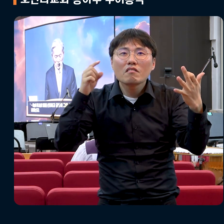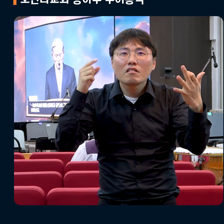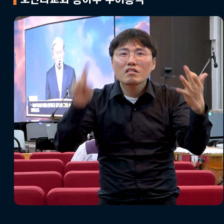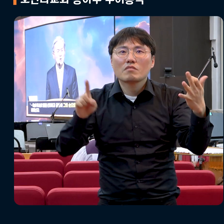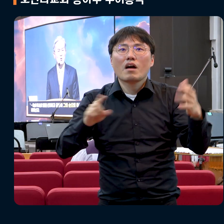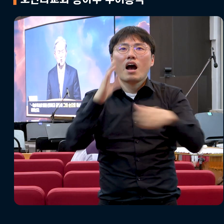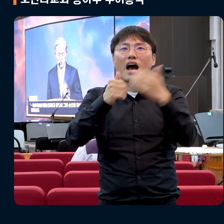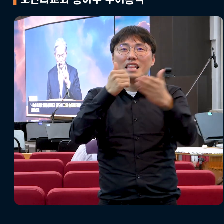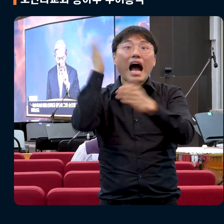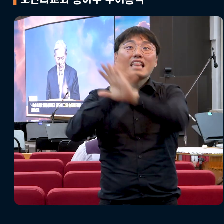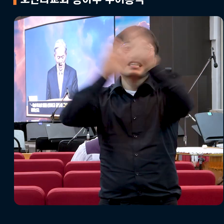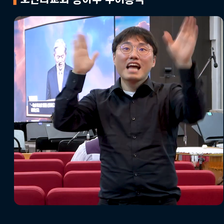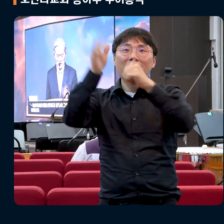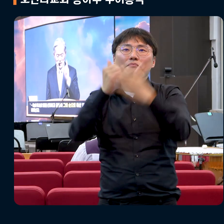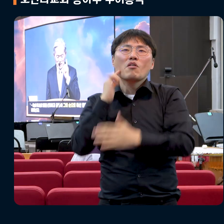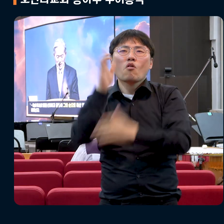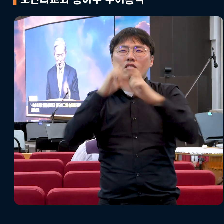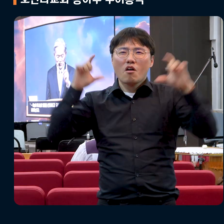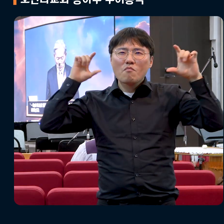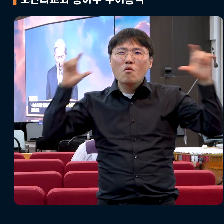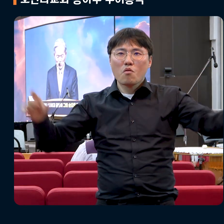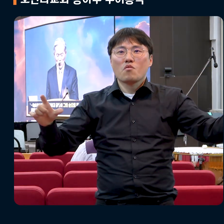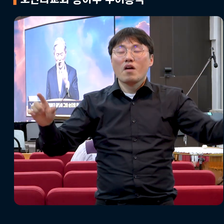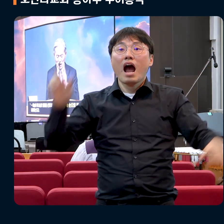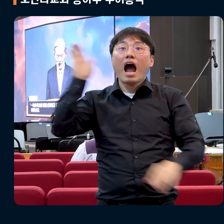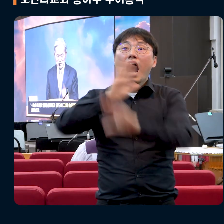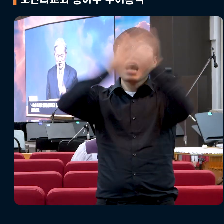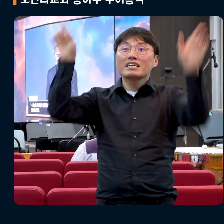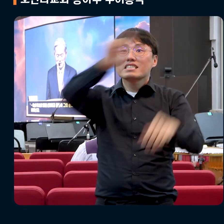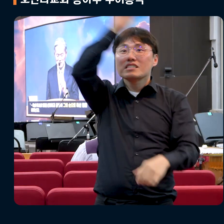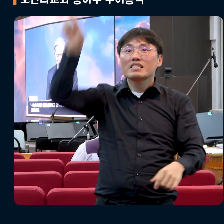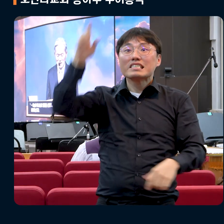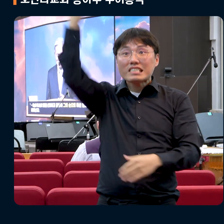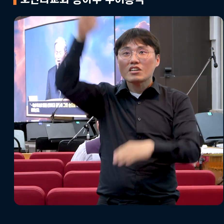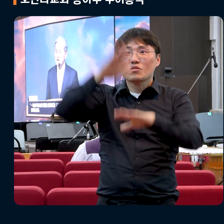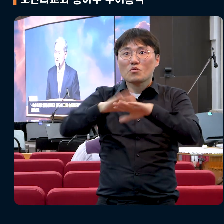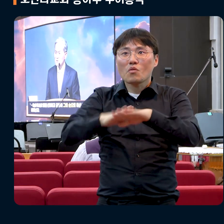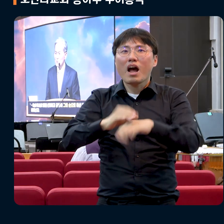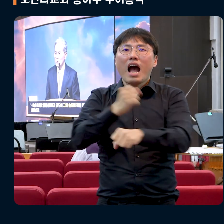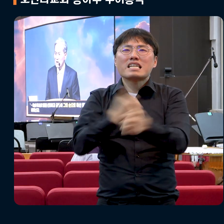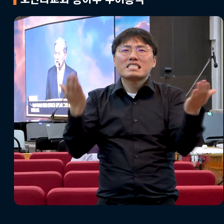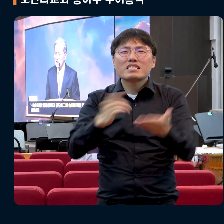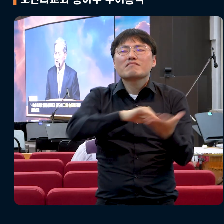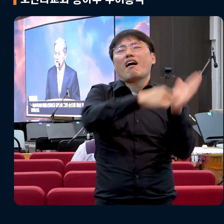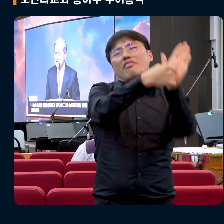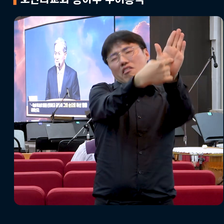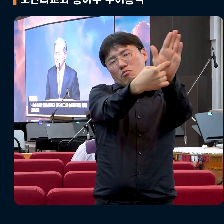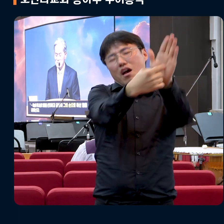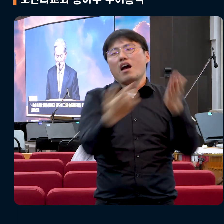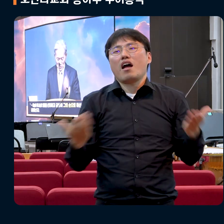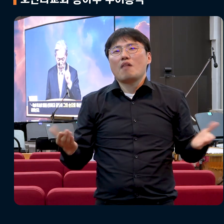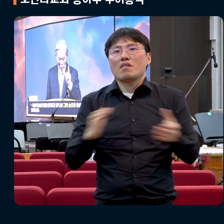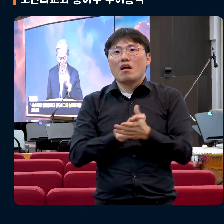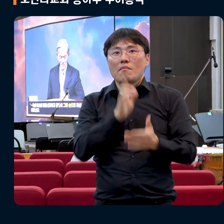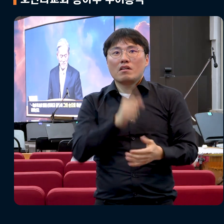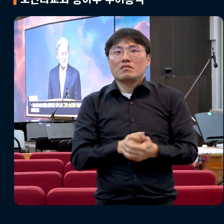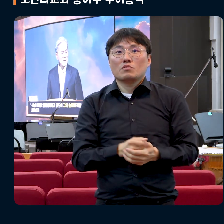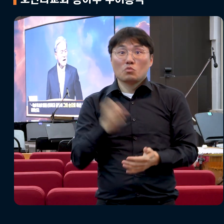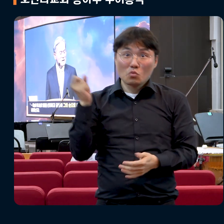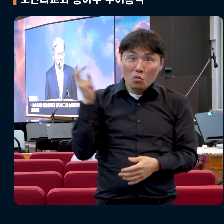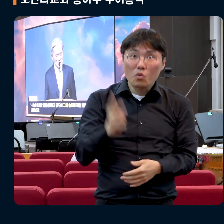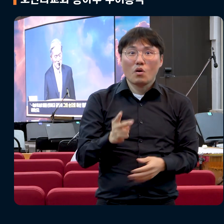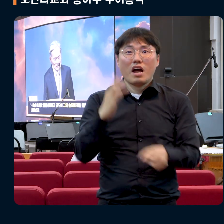영광을 선포하고 궁창이 그의 손으로 하신 일을 나타내는도다. 그리고